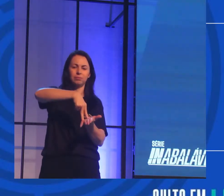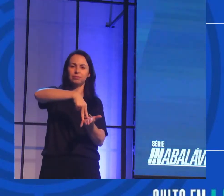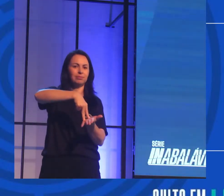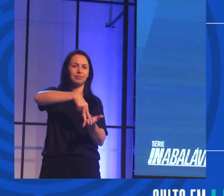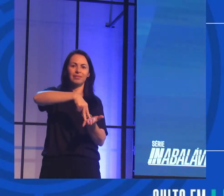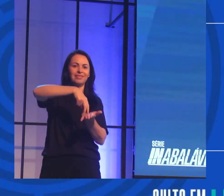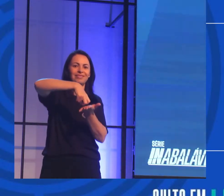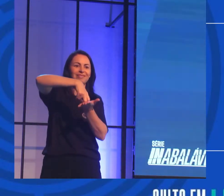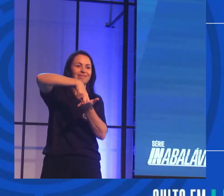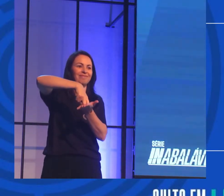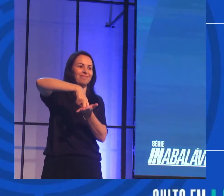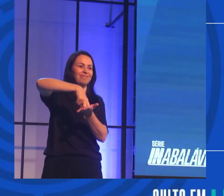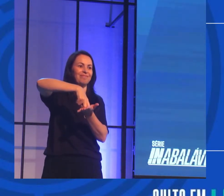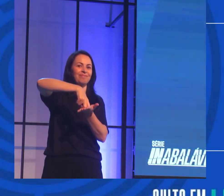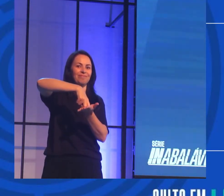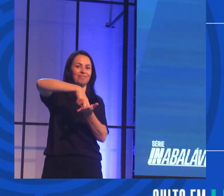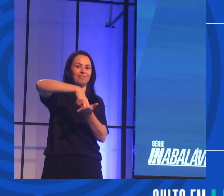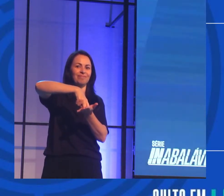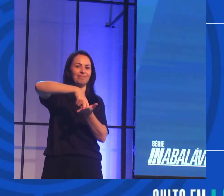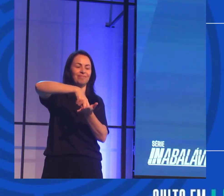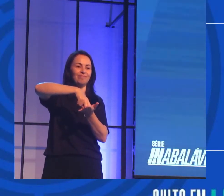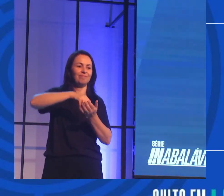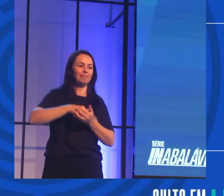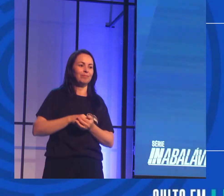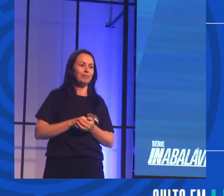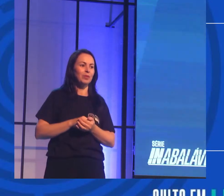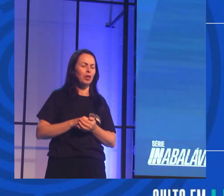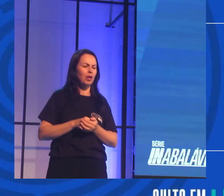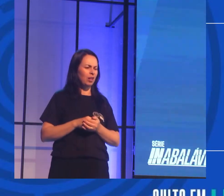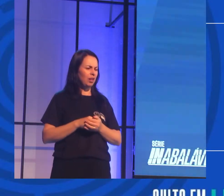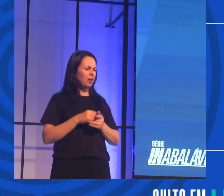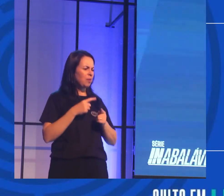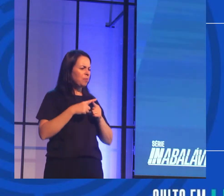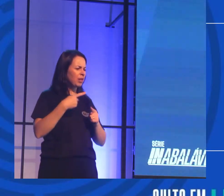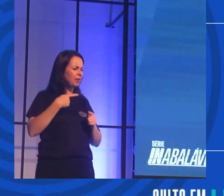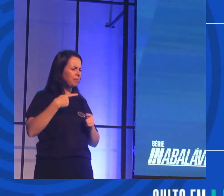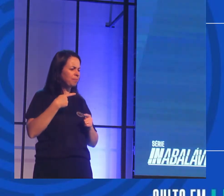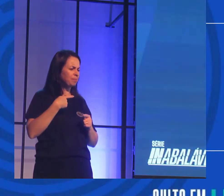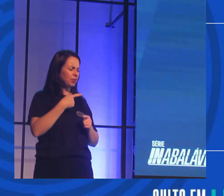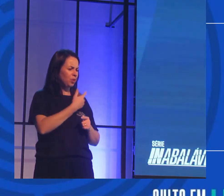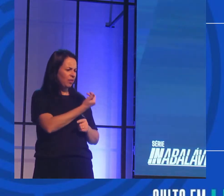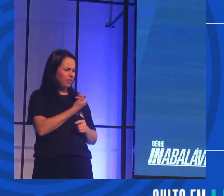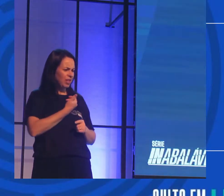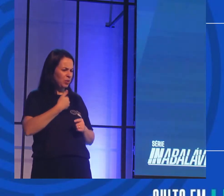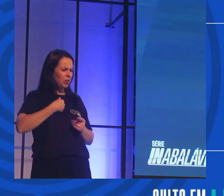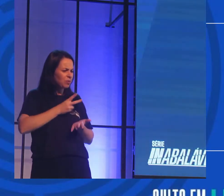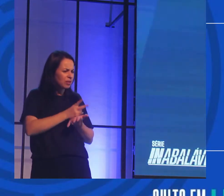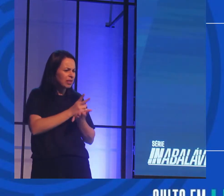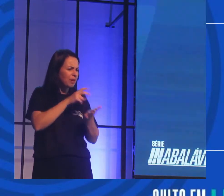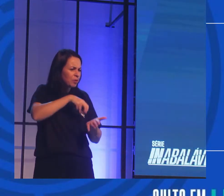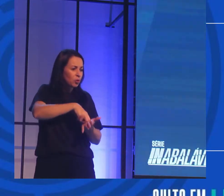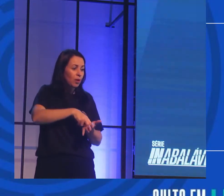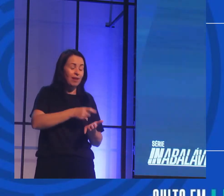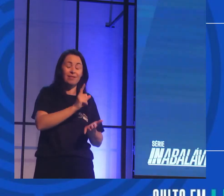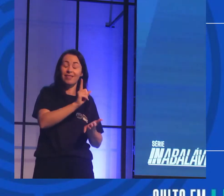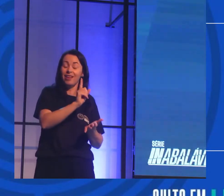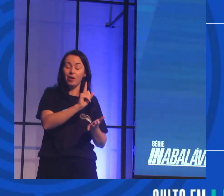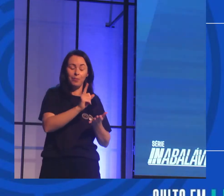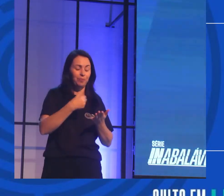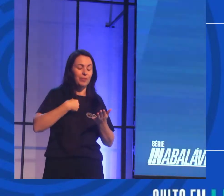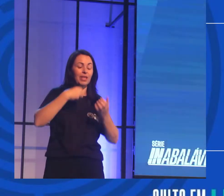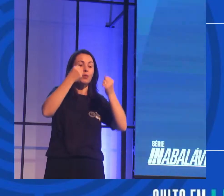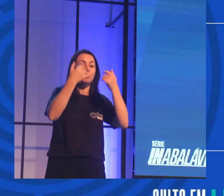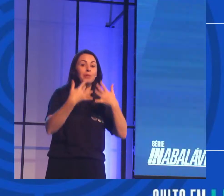de joelhos. Pastor, está dizendo que eu devo sempre orar de joelho? Não é isso que eu estou dizendo, mas eu estou dizendo que a posição de Daniel